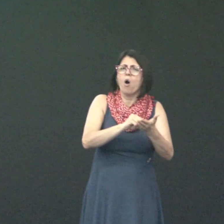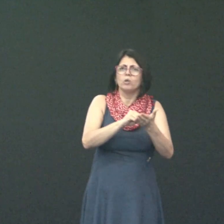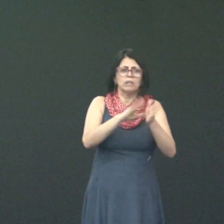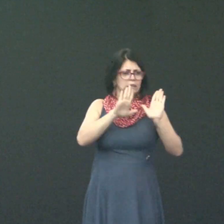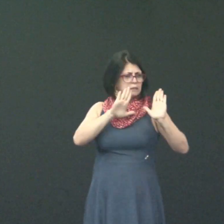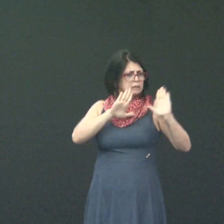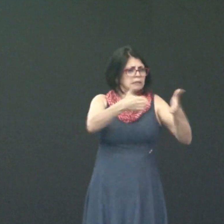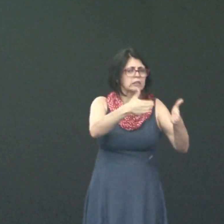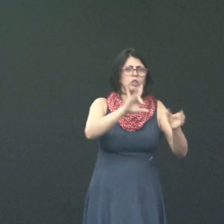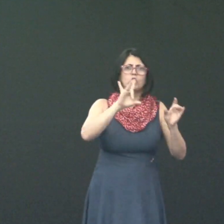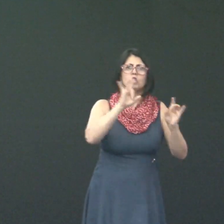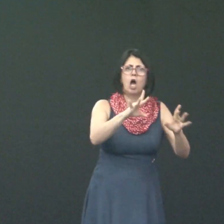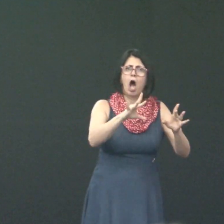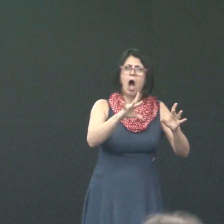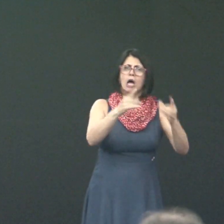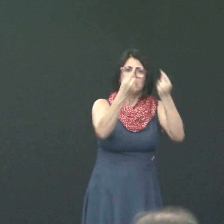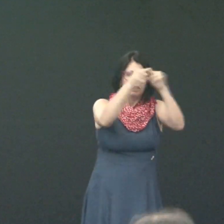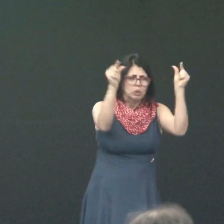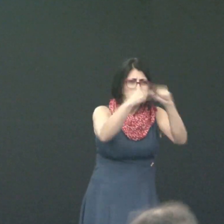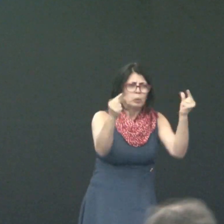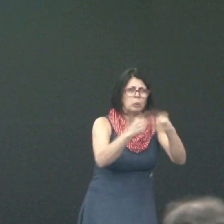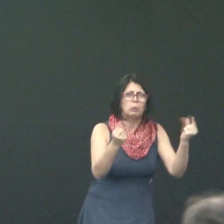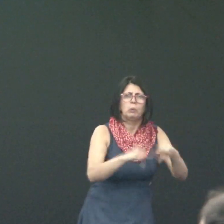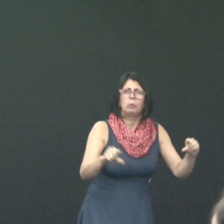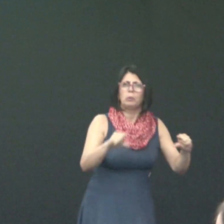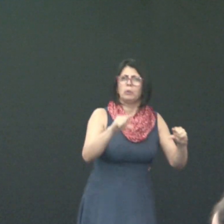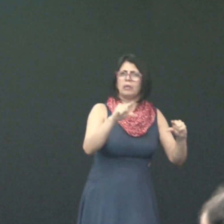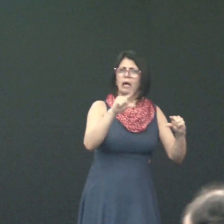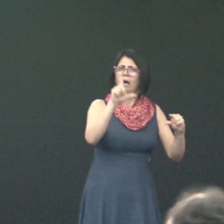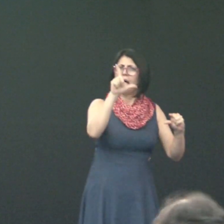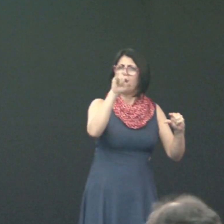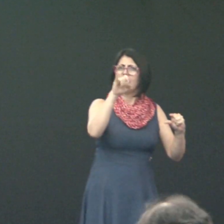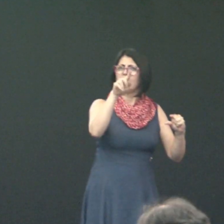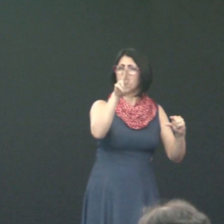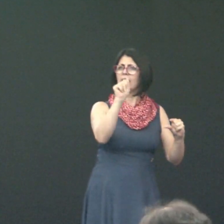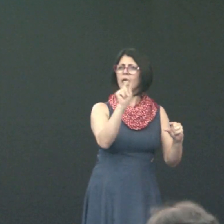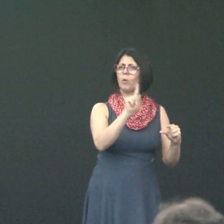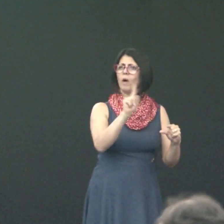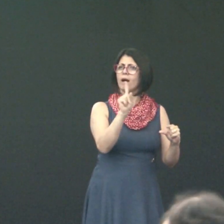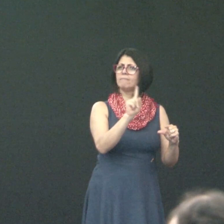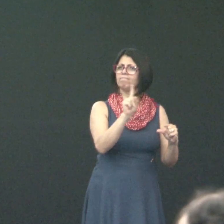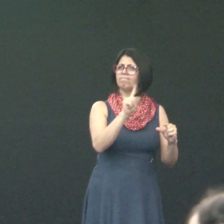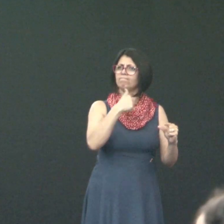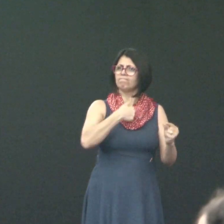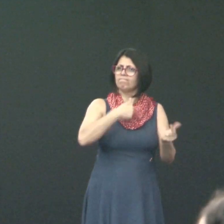Contudo, os pesquisadores percebiam que existia algum déficit,